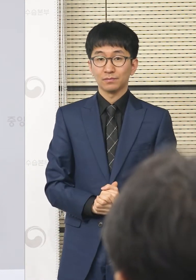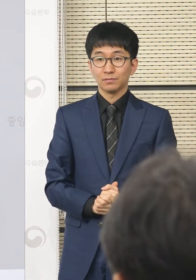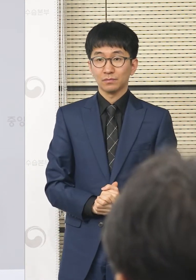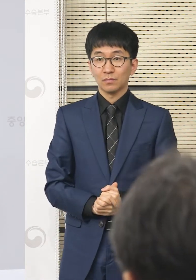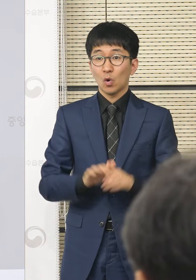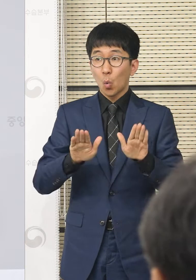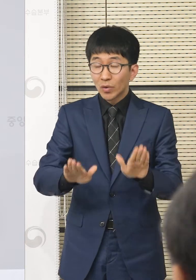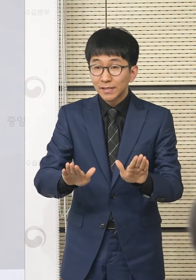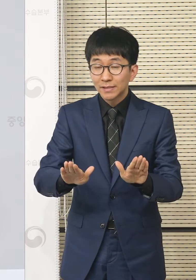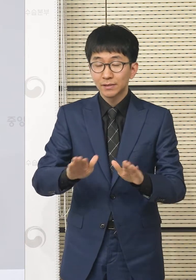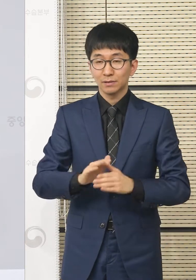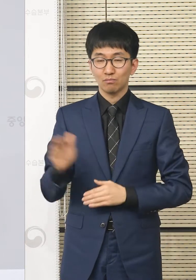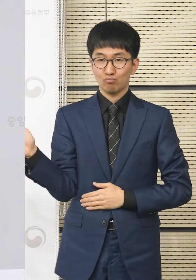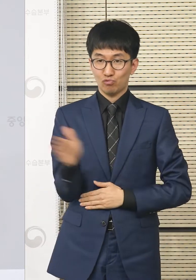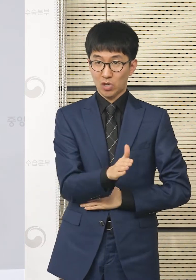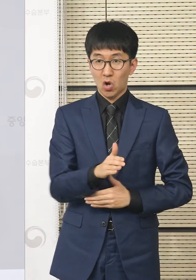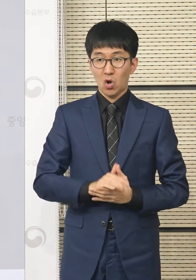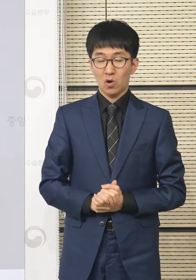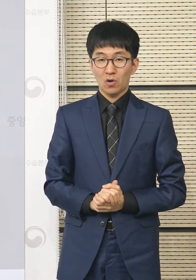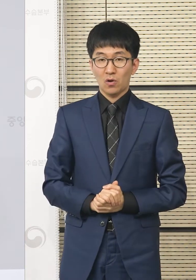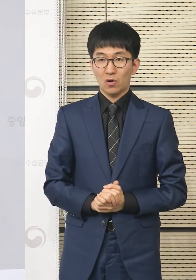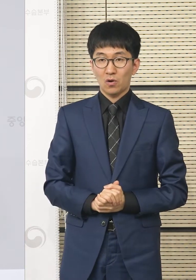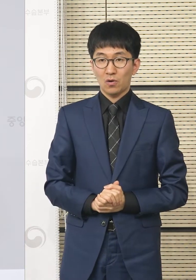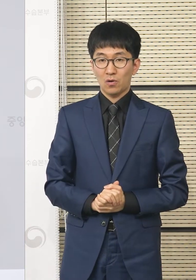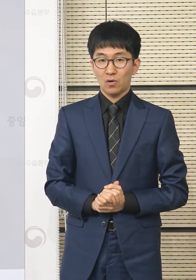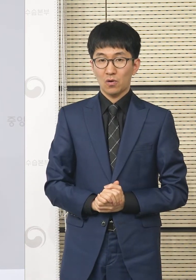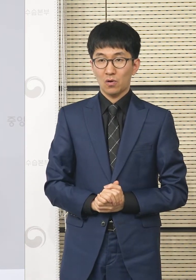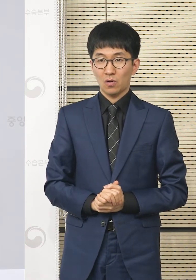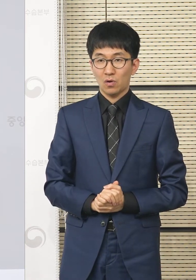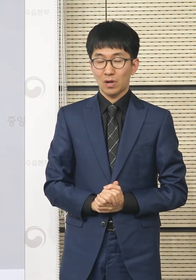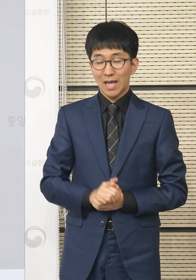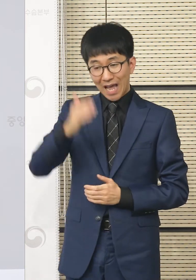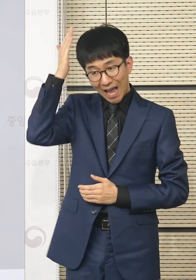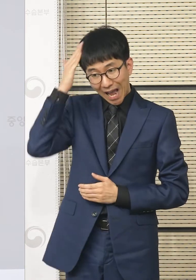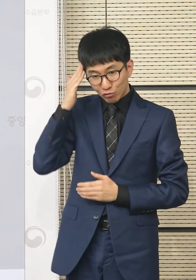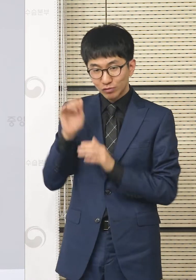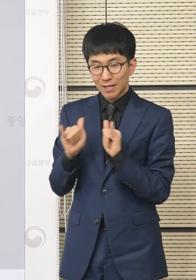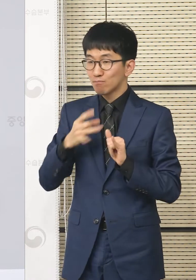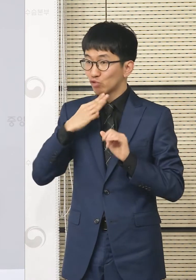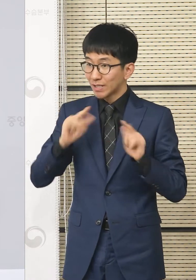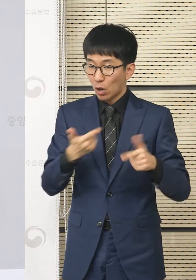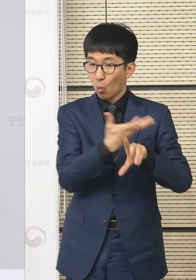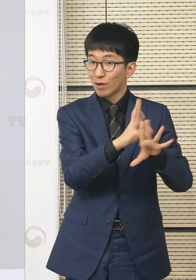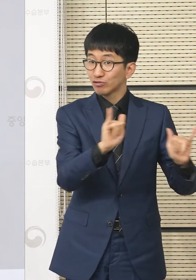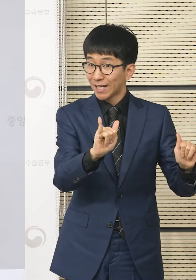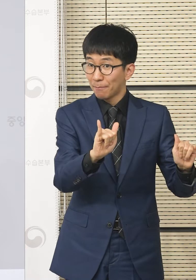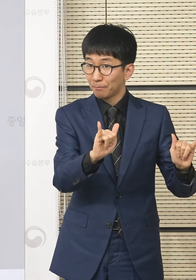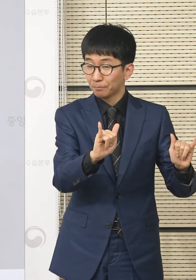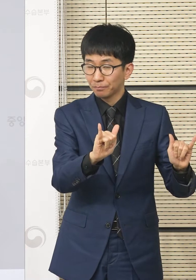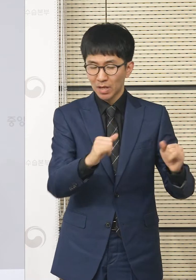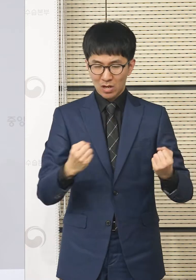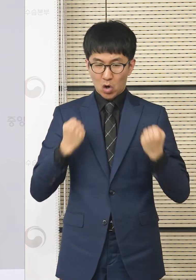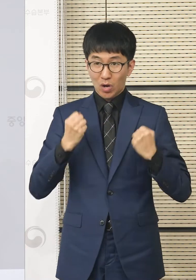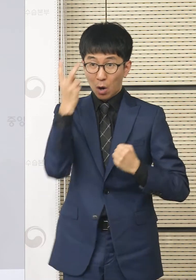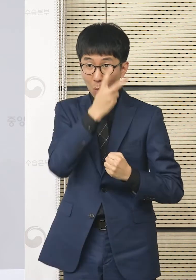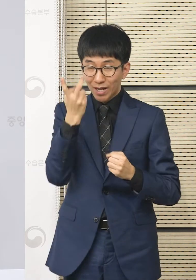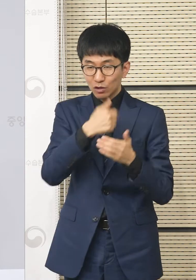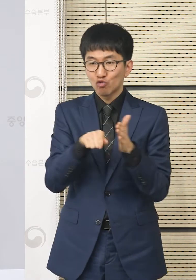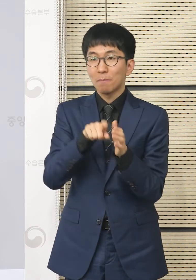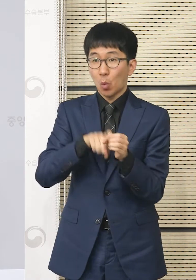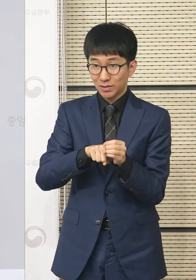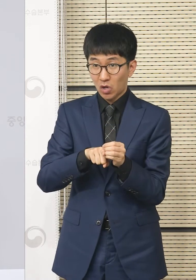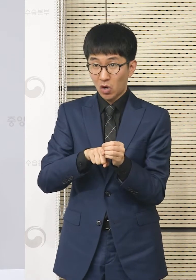한편 오늘부터 특별 입국 절차 진행 과정에서 내 외국인의 건강 상태를 모니터링할 수